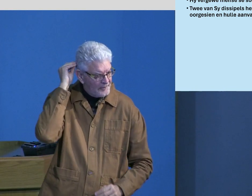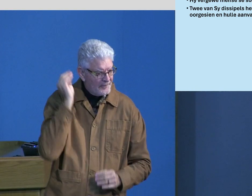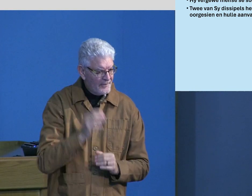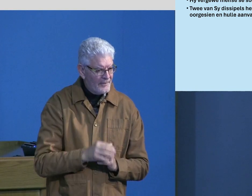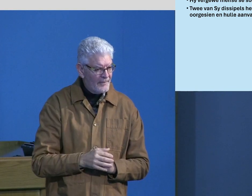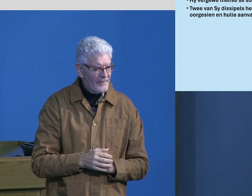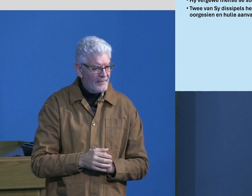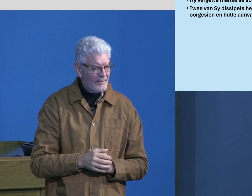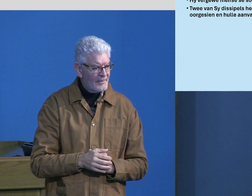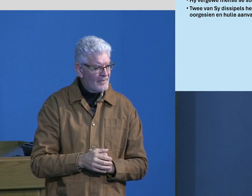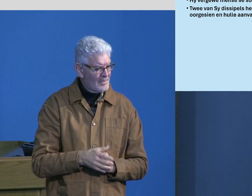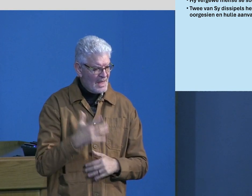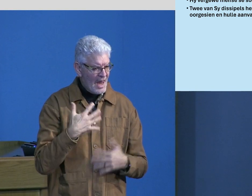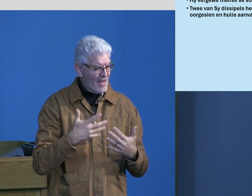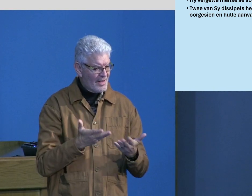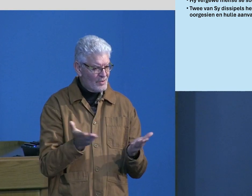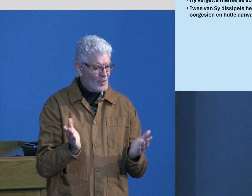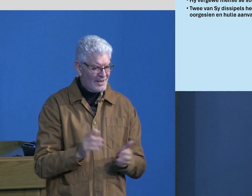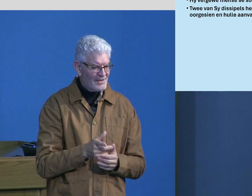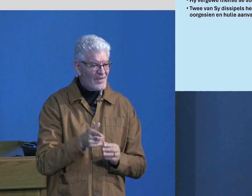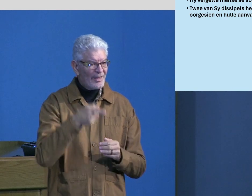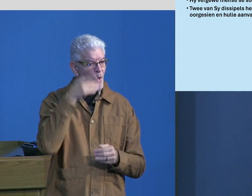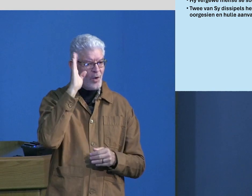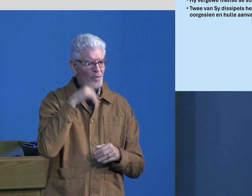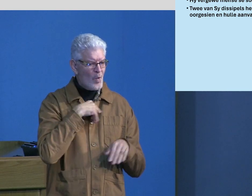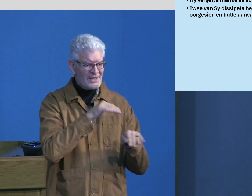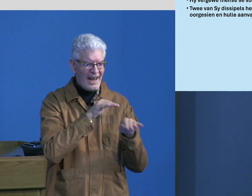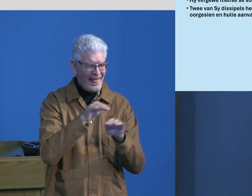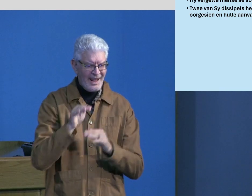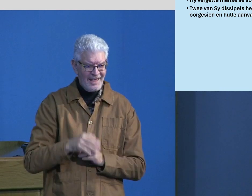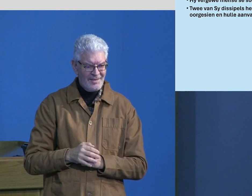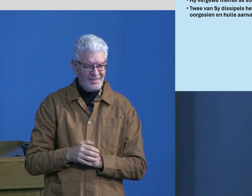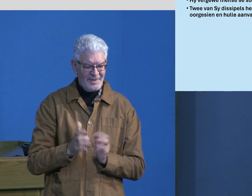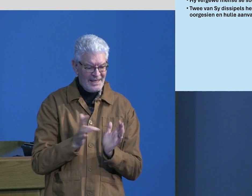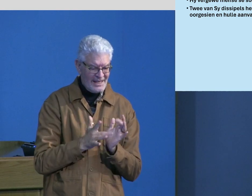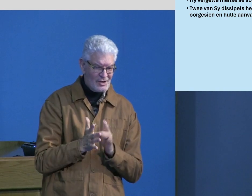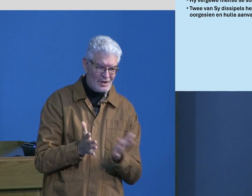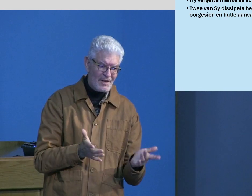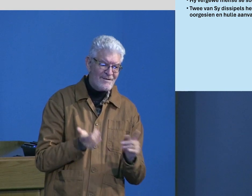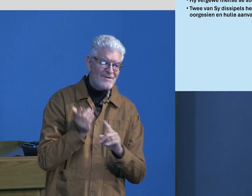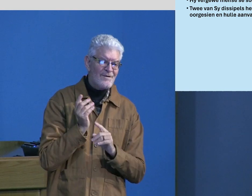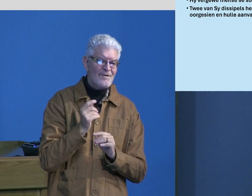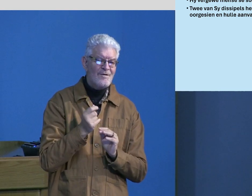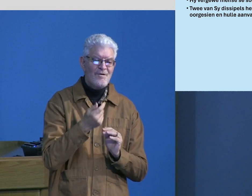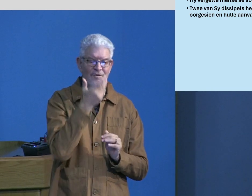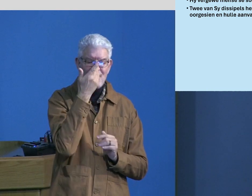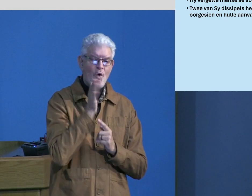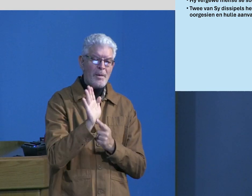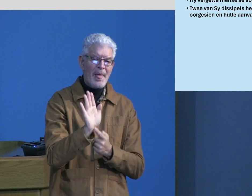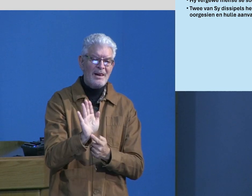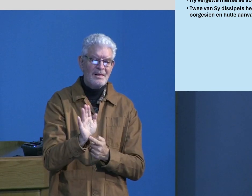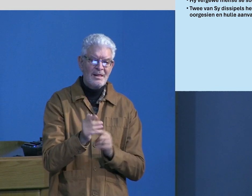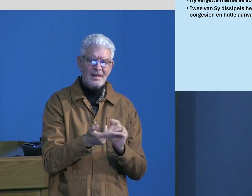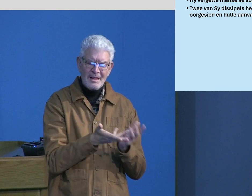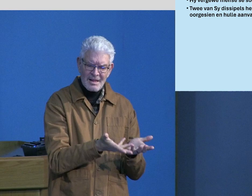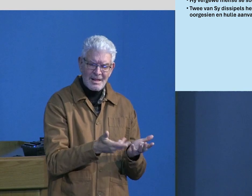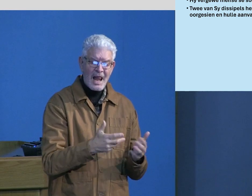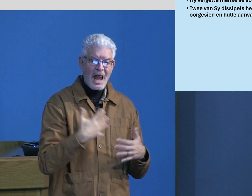Partykeer, ek sal jou nie vergewe nie, ek sit dit hier in my agterkop. Dit is nie wat God vir ons geleer het nie. Ons voorbeeld wat ons